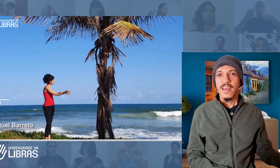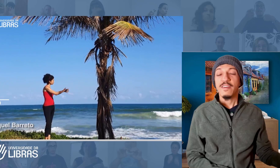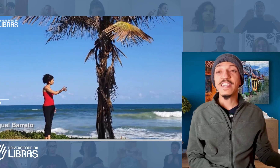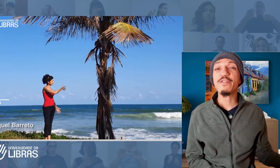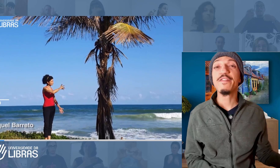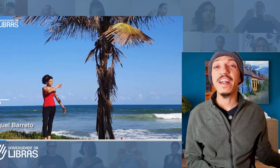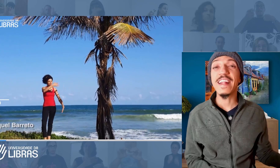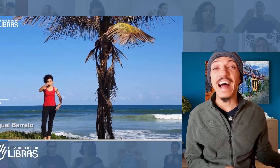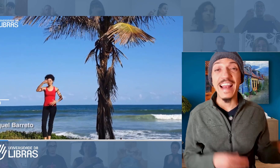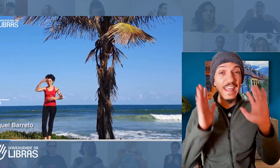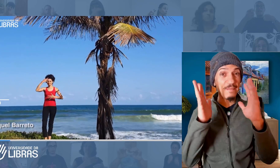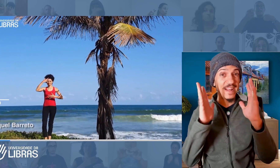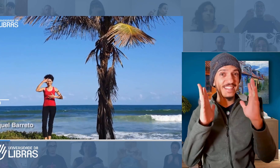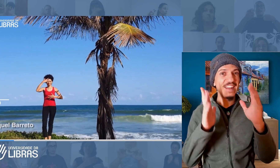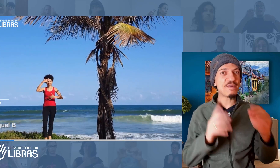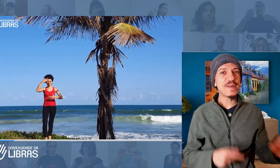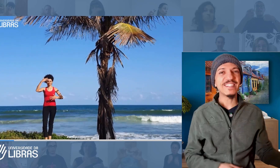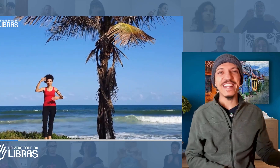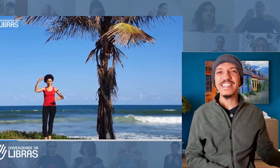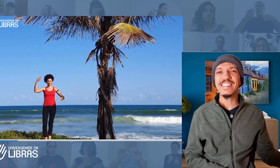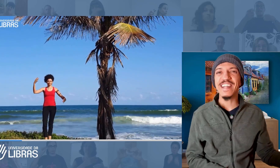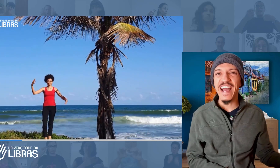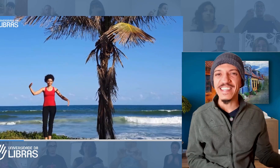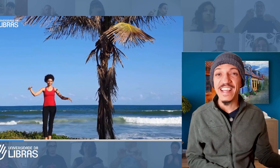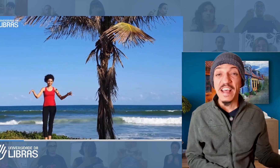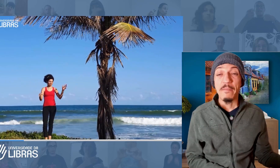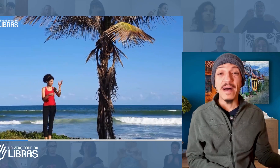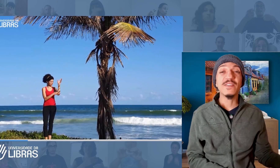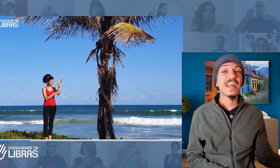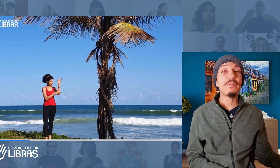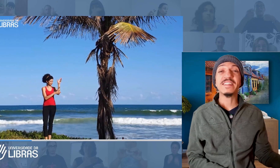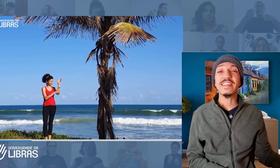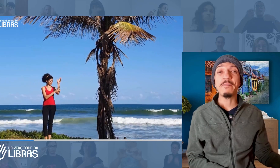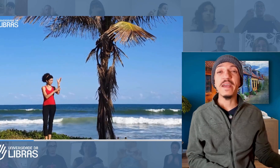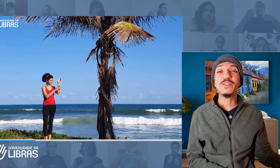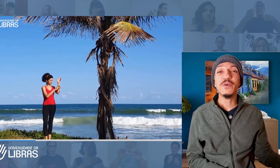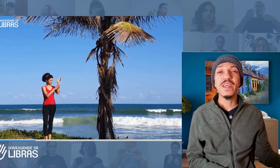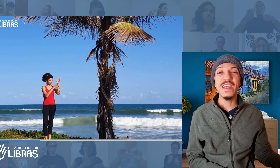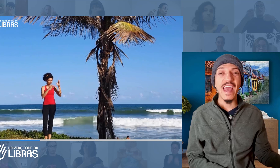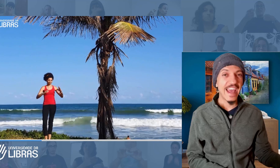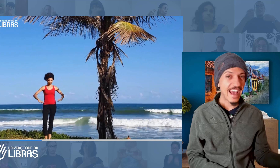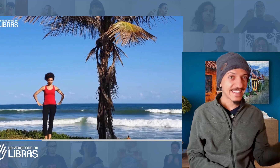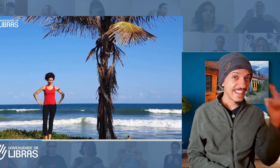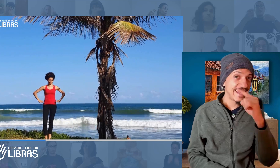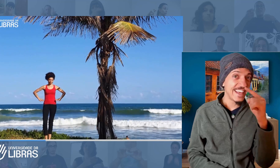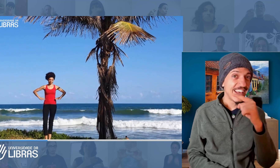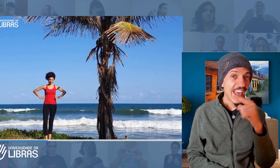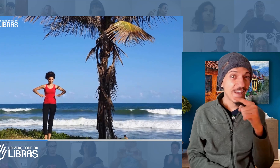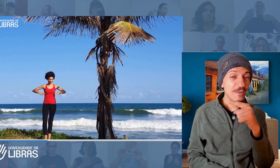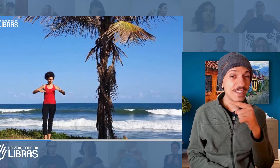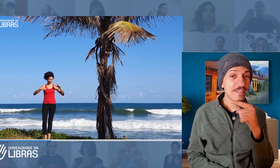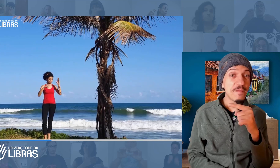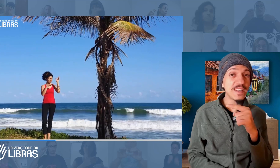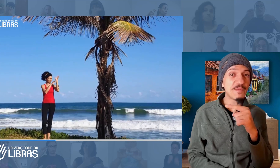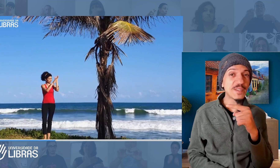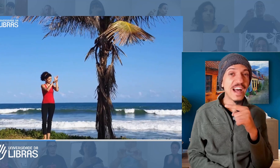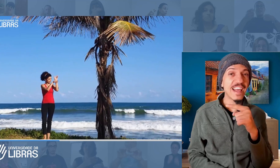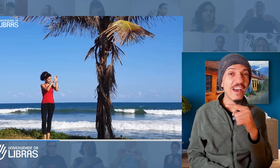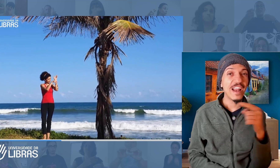Você já ouviu falar da Libras, a língua brasileira de sinais, mas não sabe exatamente o que é? Essa daqui é inclusive a minha esposa Raquel, ela é surda